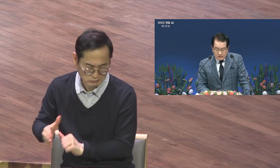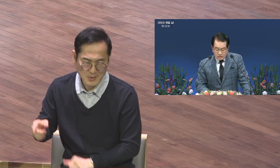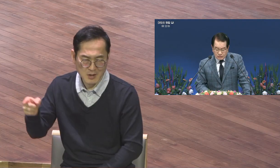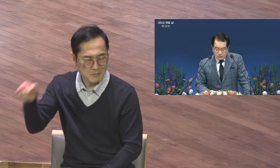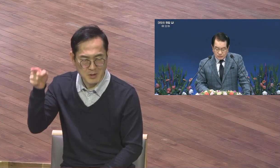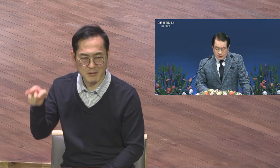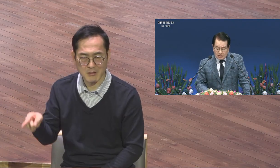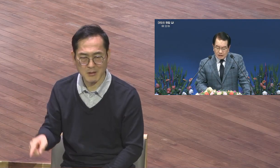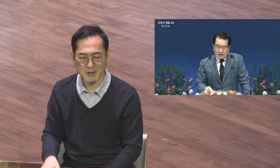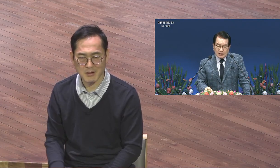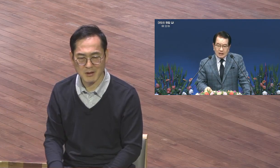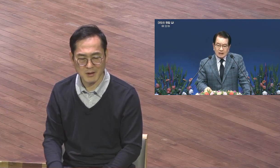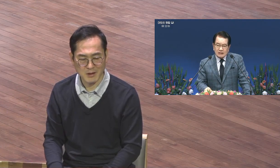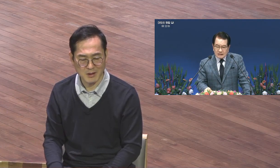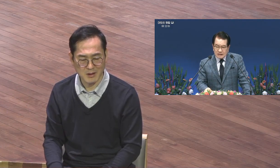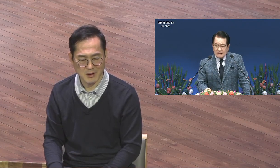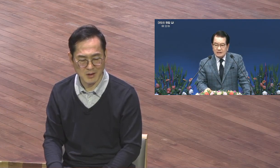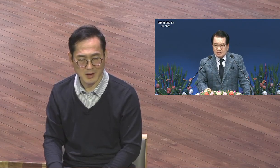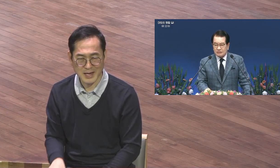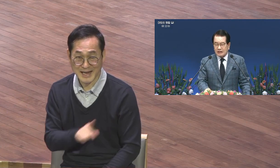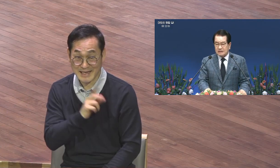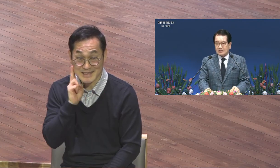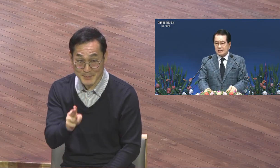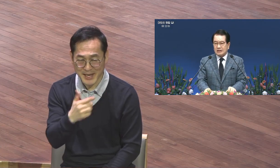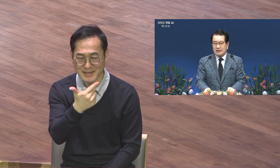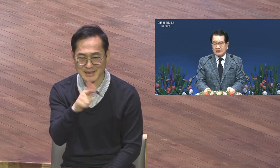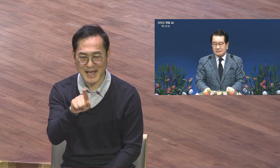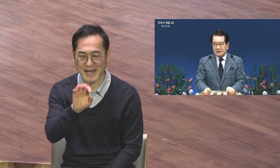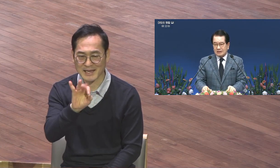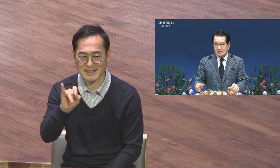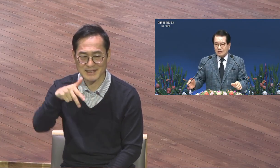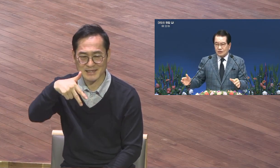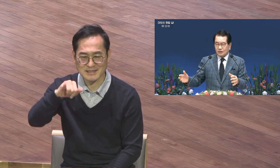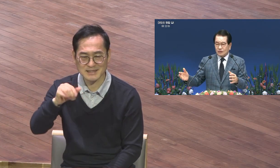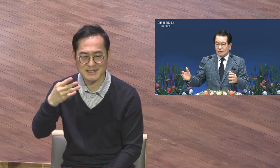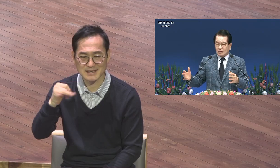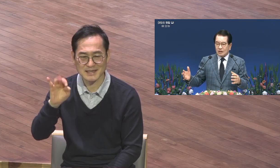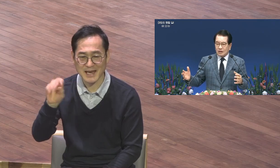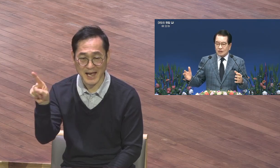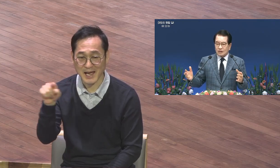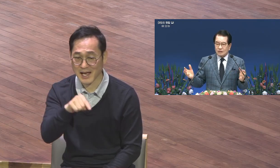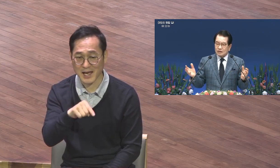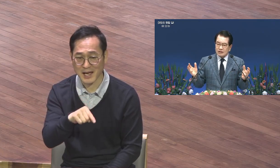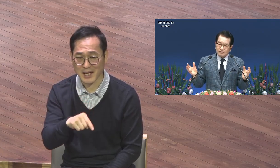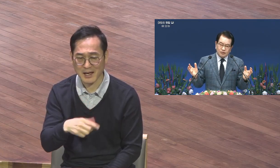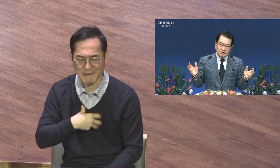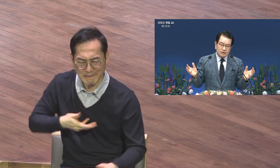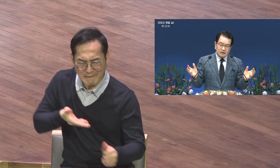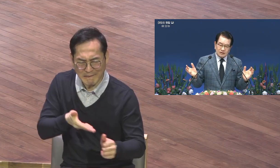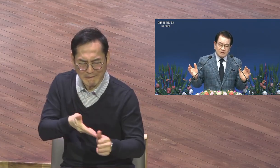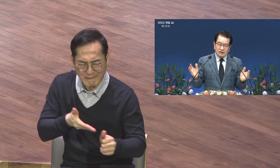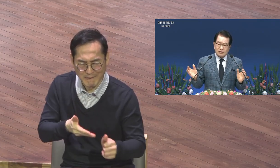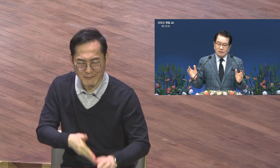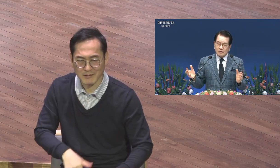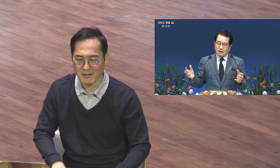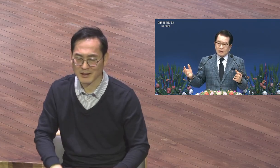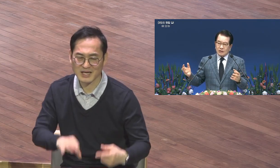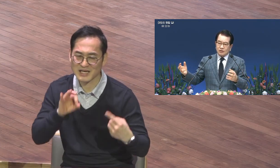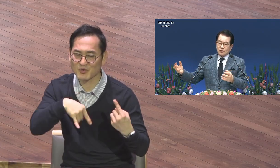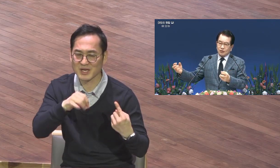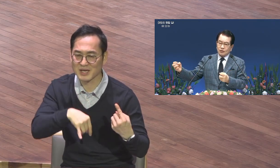가장 심한 국가가 나이지리아죠. 나이지리아 막 기독교인들을 여러 영상 보신 적 있을